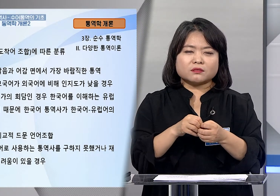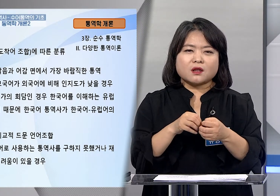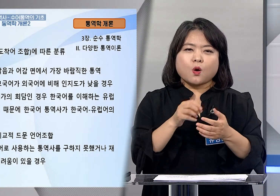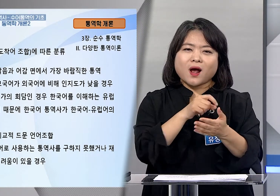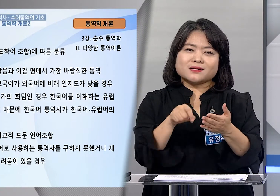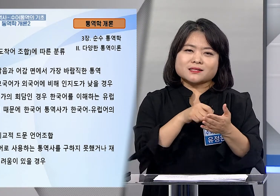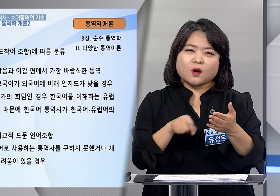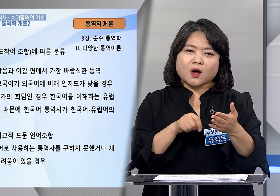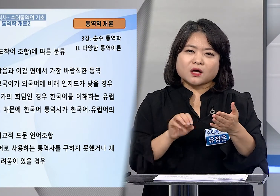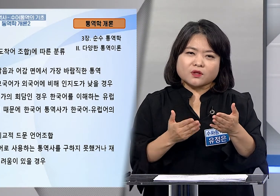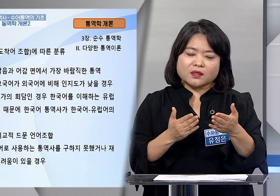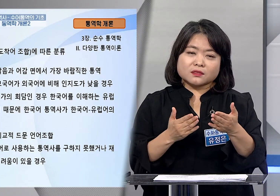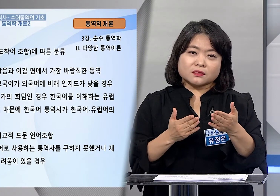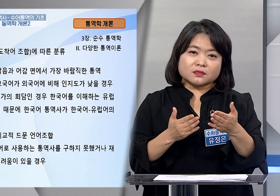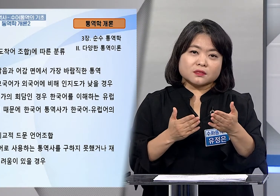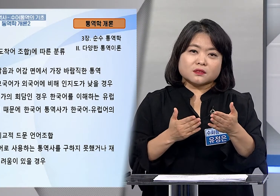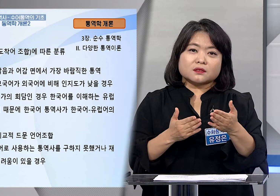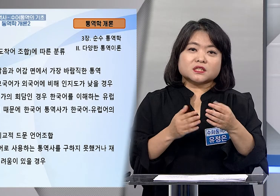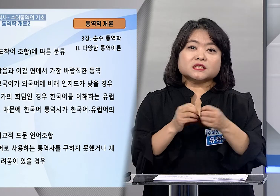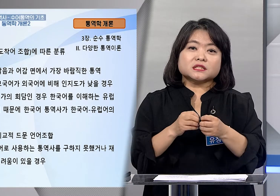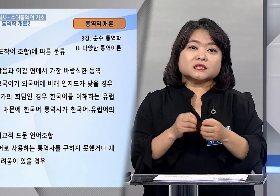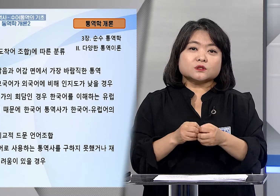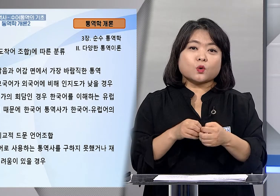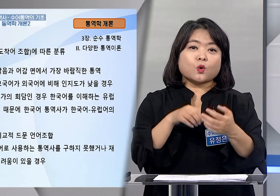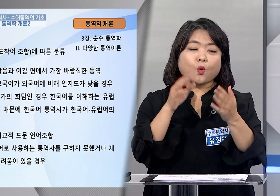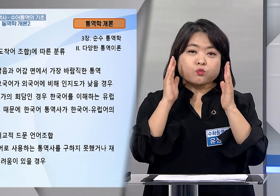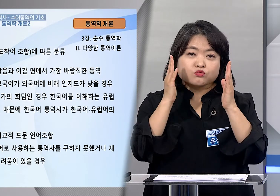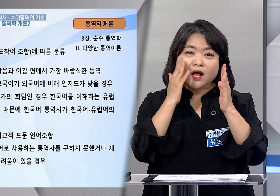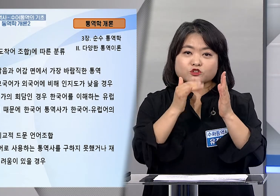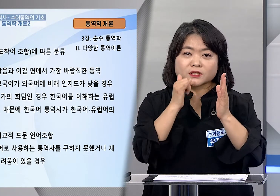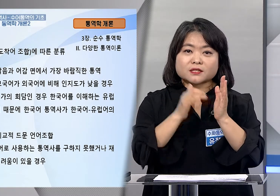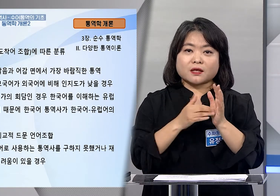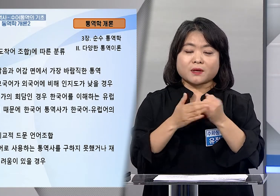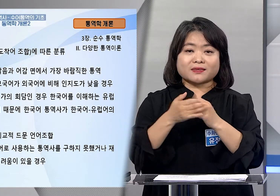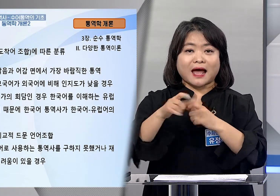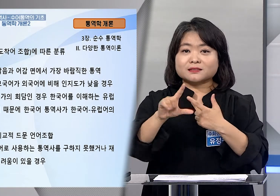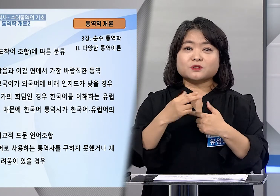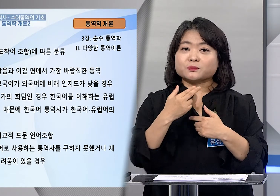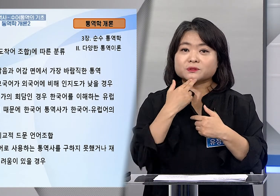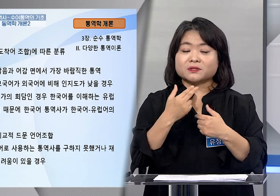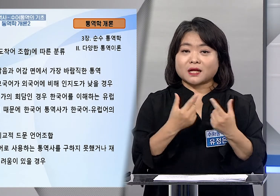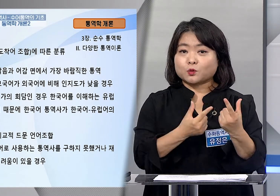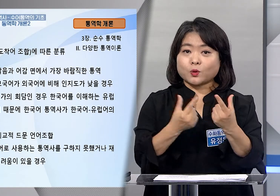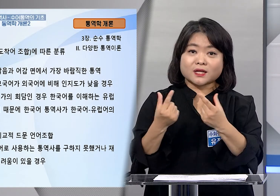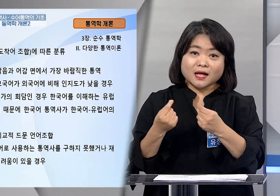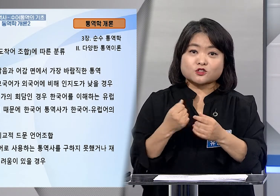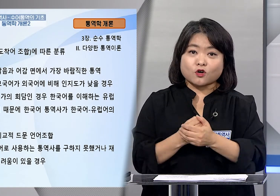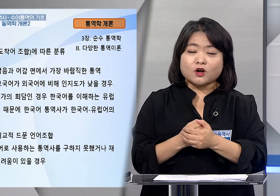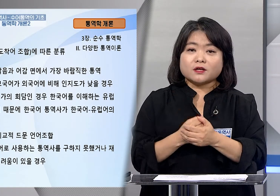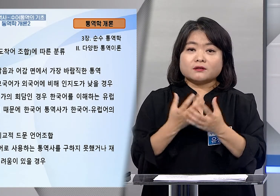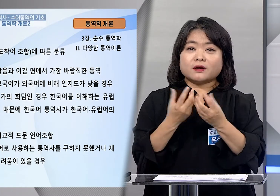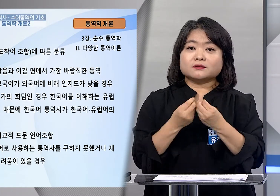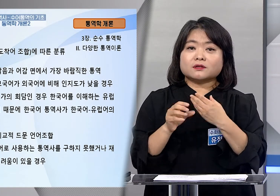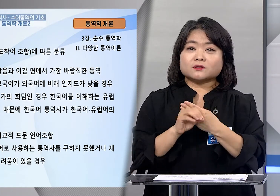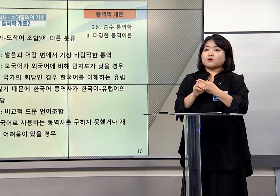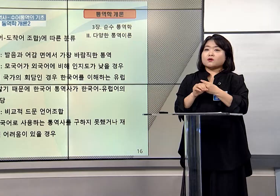활자화된 글로 공부할 수 있기 때문에 다름이 없습니다. 동일하죠. 예를 들어서